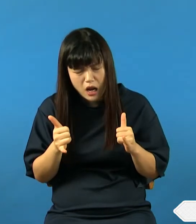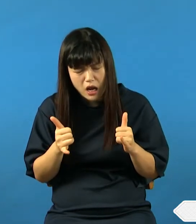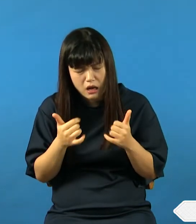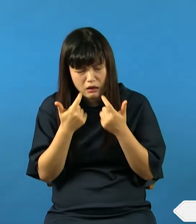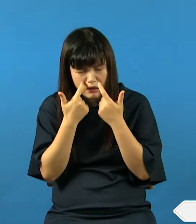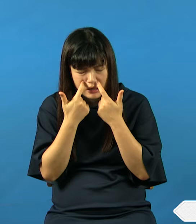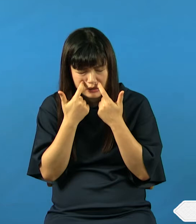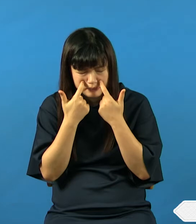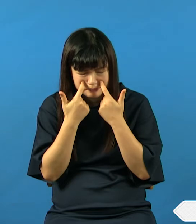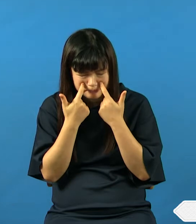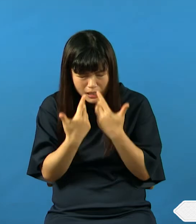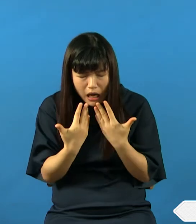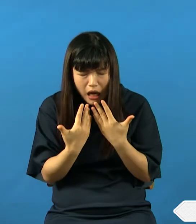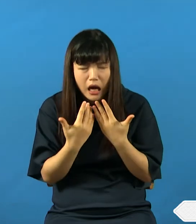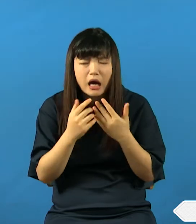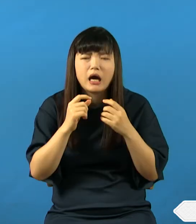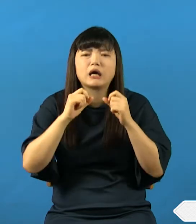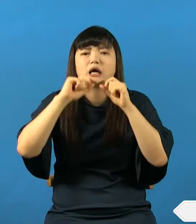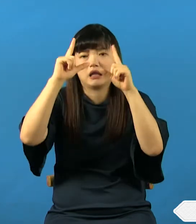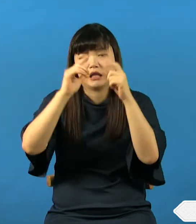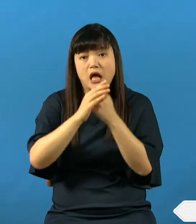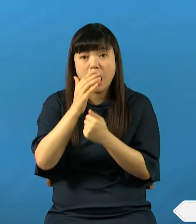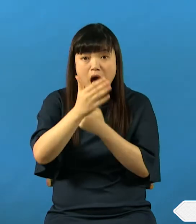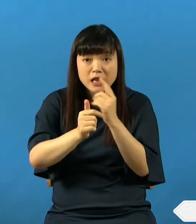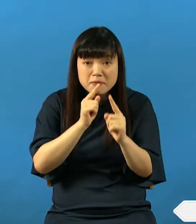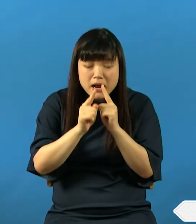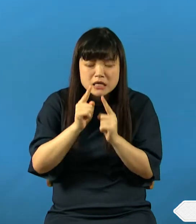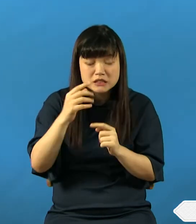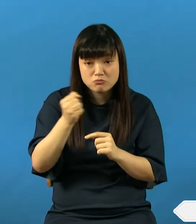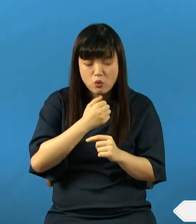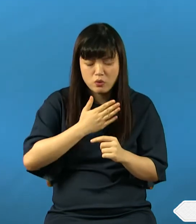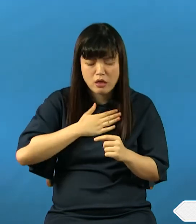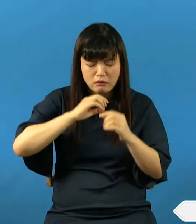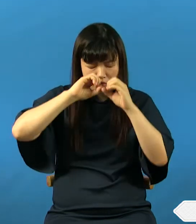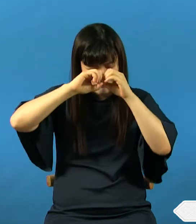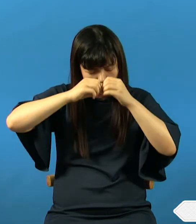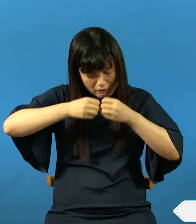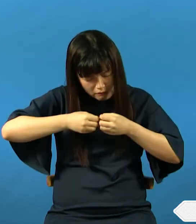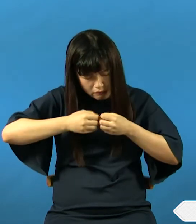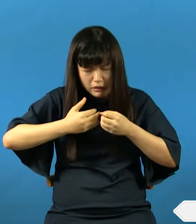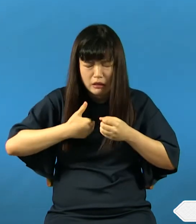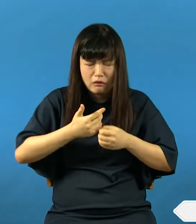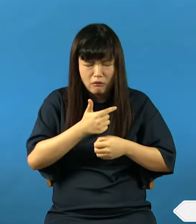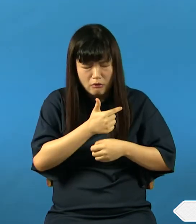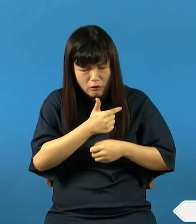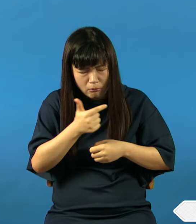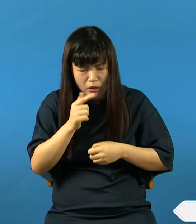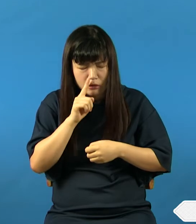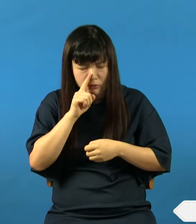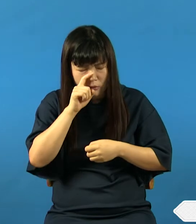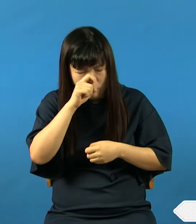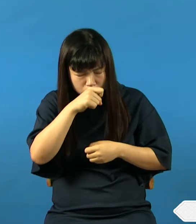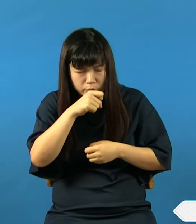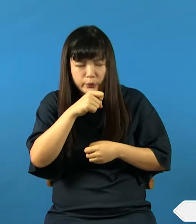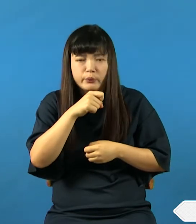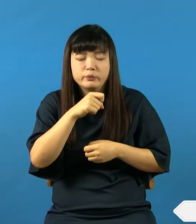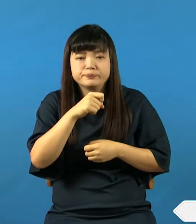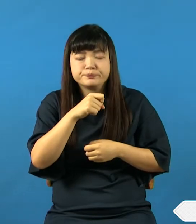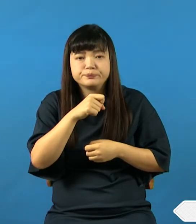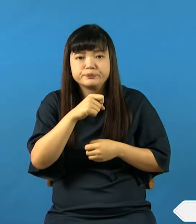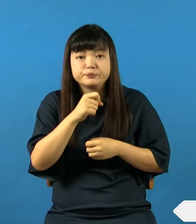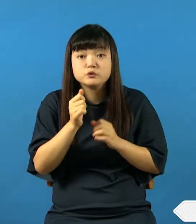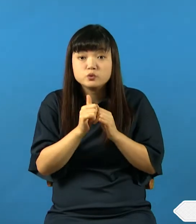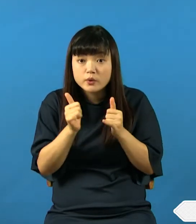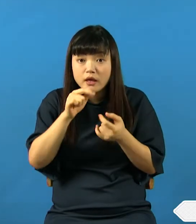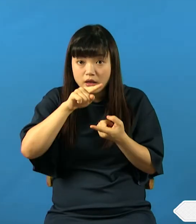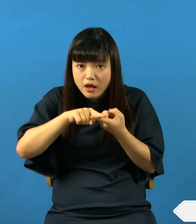하는 것을 철저하게 깨닫는 것입니다. 하나님의 말씀으로 나를 비추어 보면서 내가 얼마나 더럽고